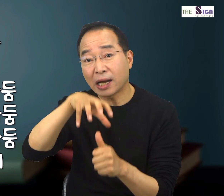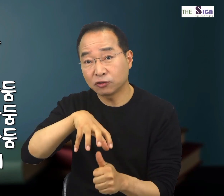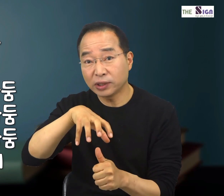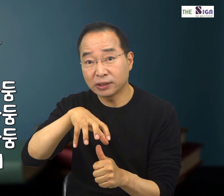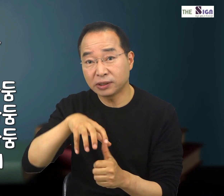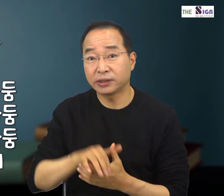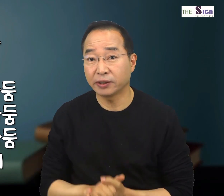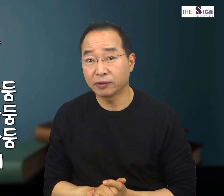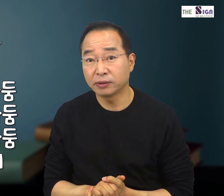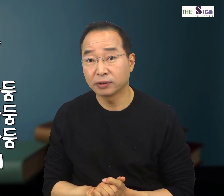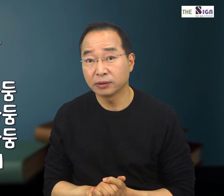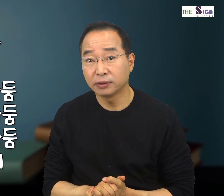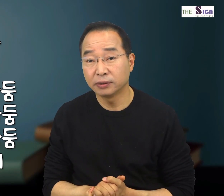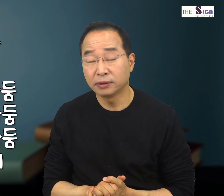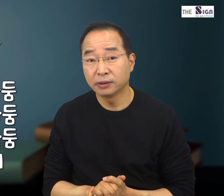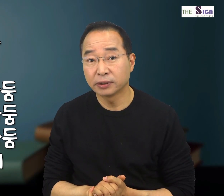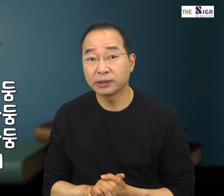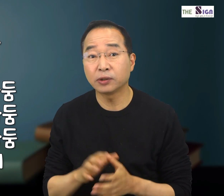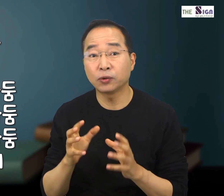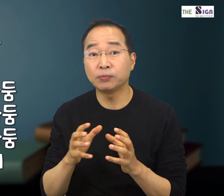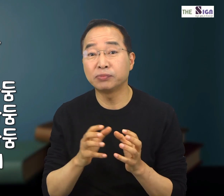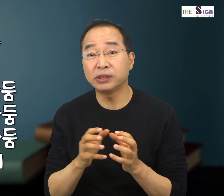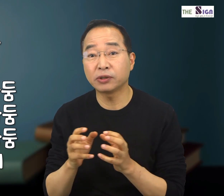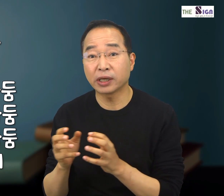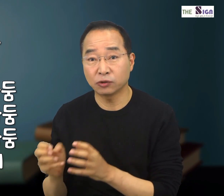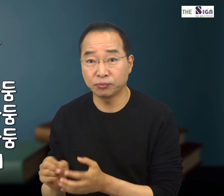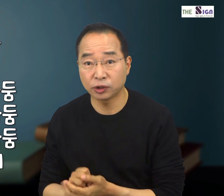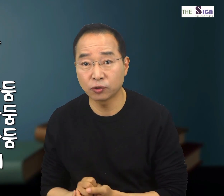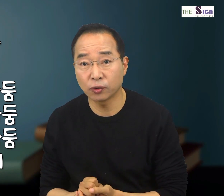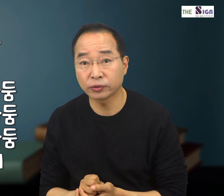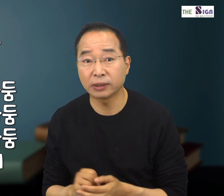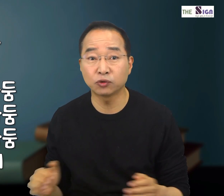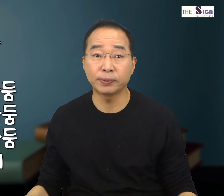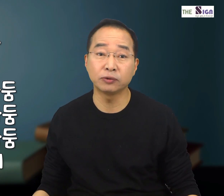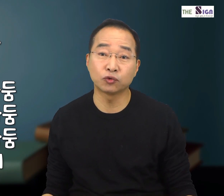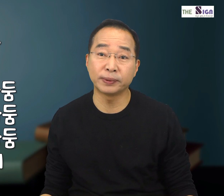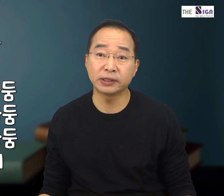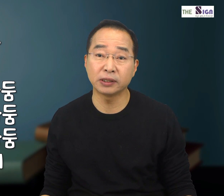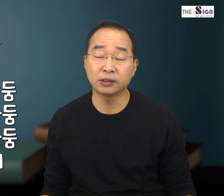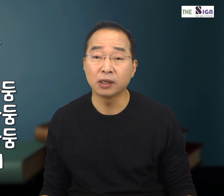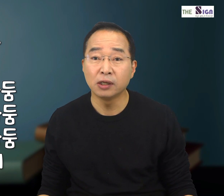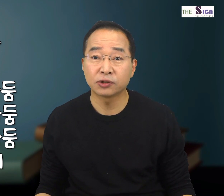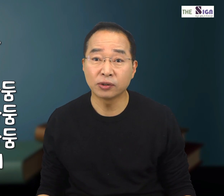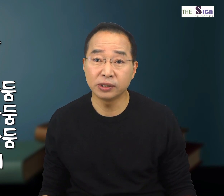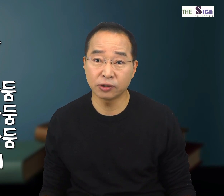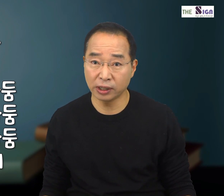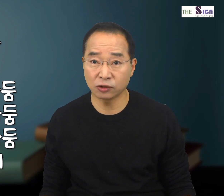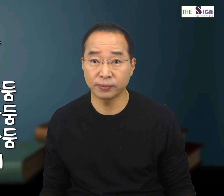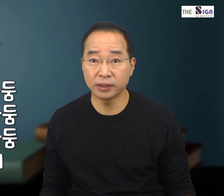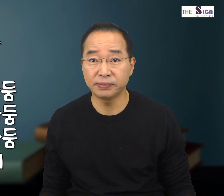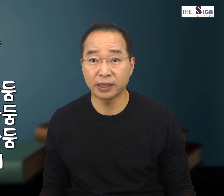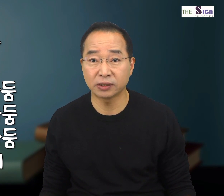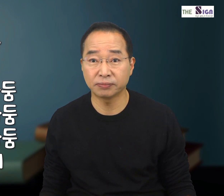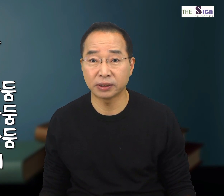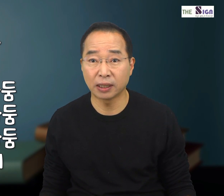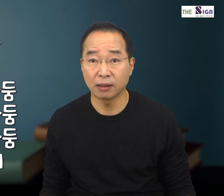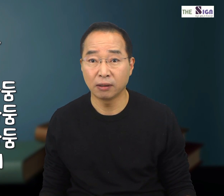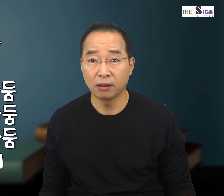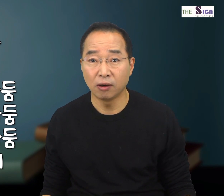가둔다는 뜻이 돼요. 그래서 이런 물리적인 가둠도 있고, 그 다음에 두 번째는 정신적인 가둠의 의미가 있습니다.